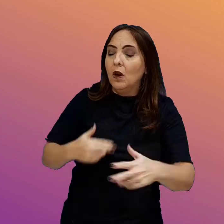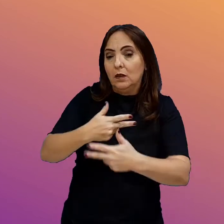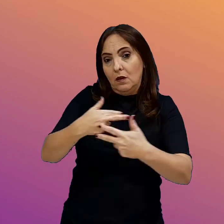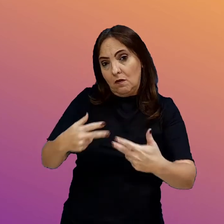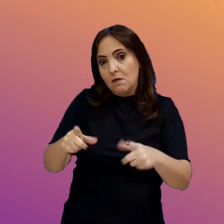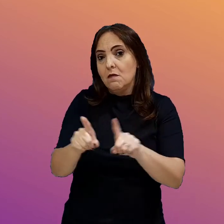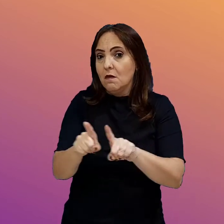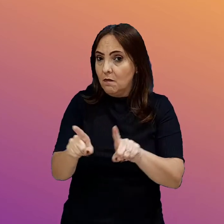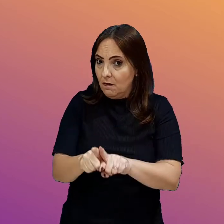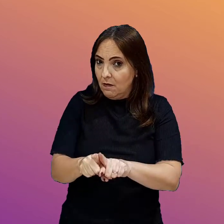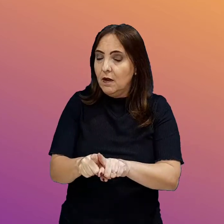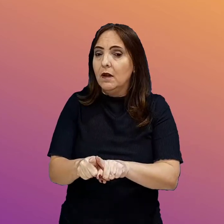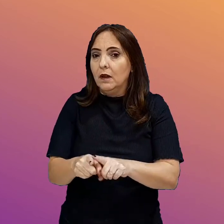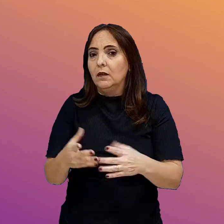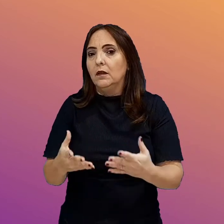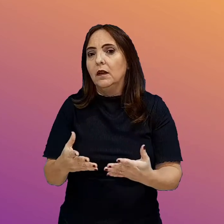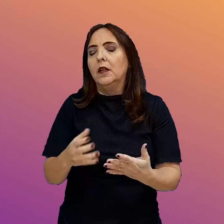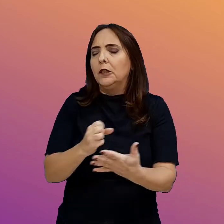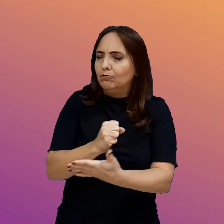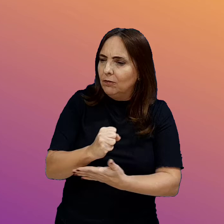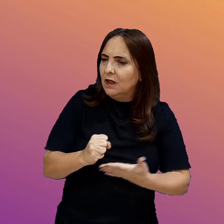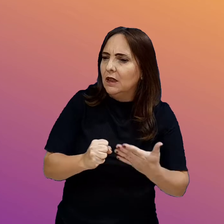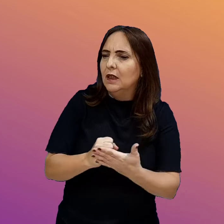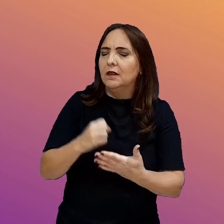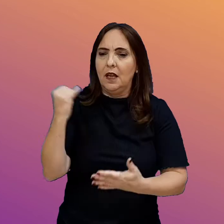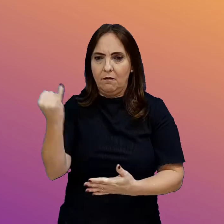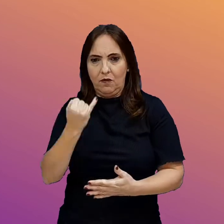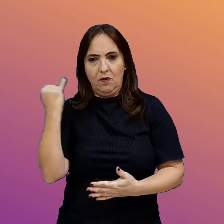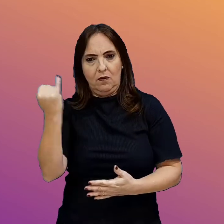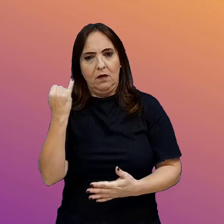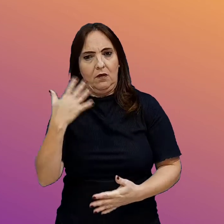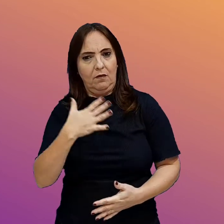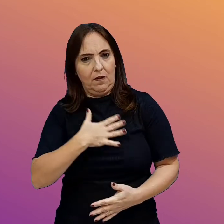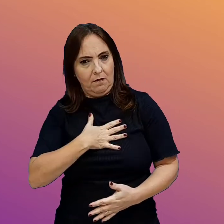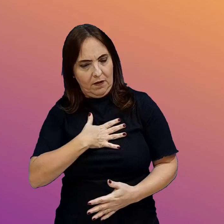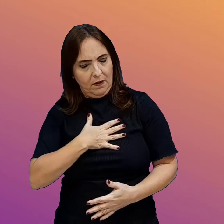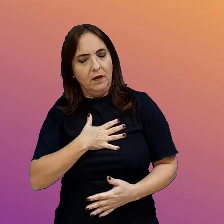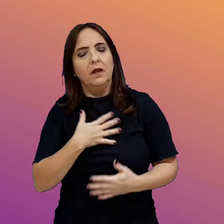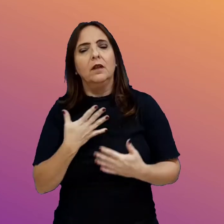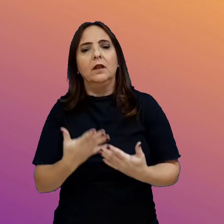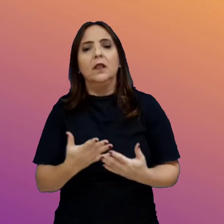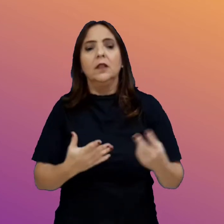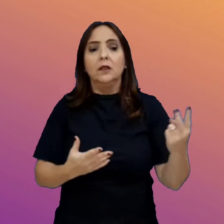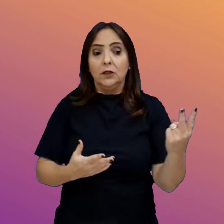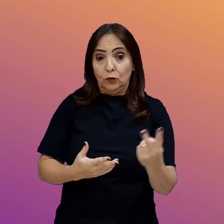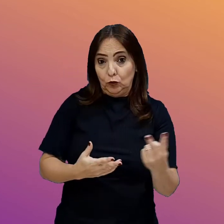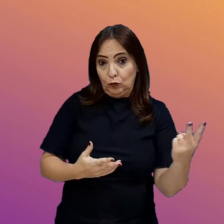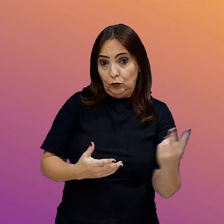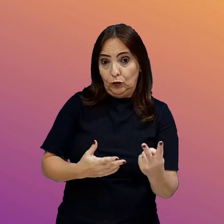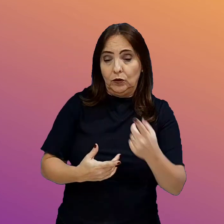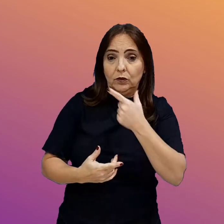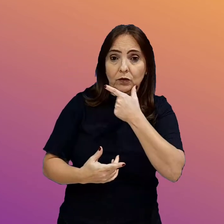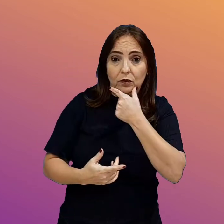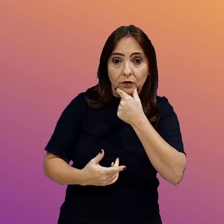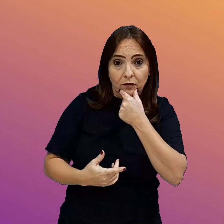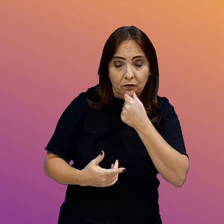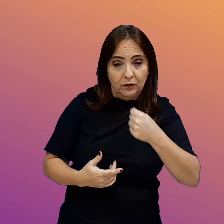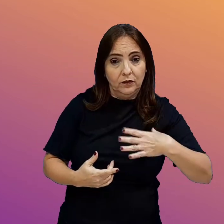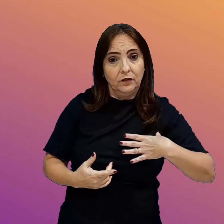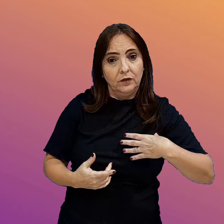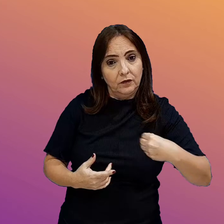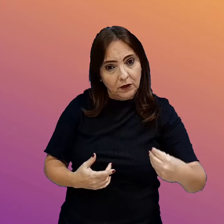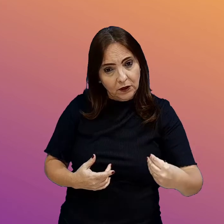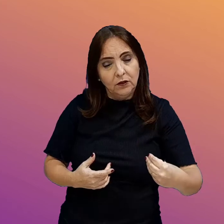questão que é basilar para mim é que ele se